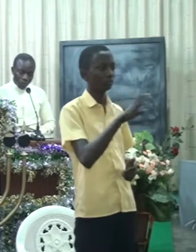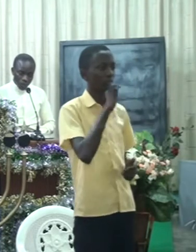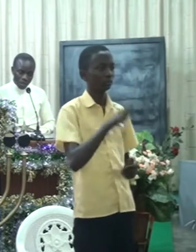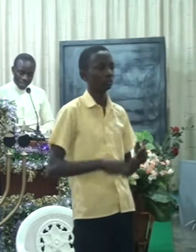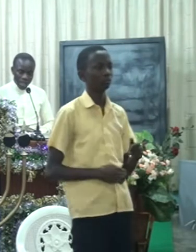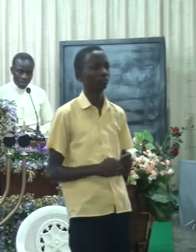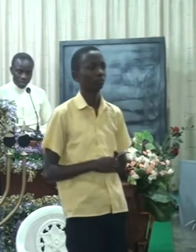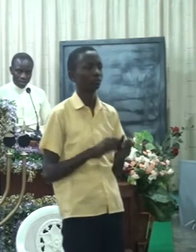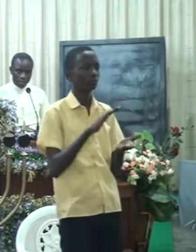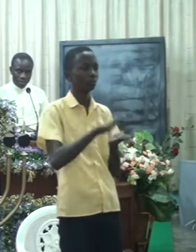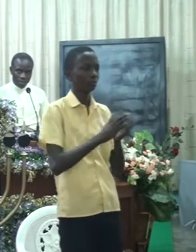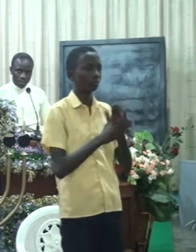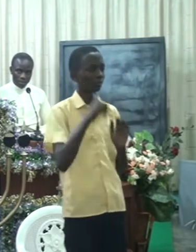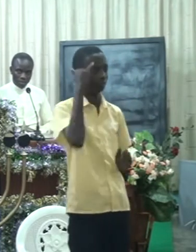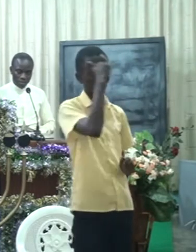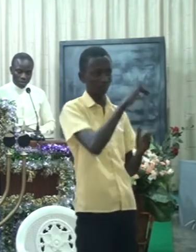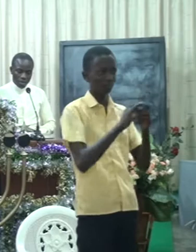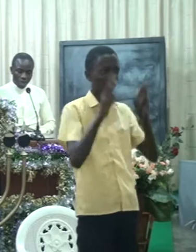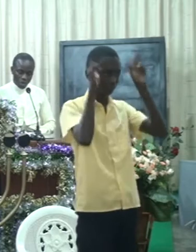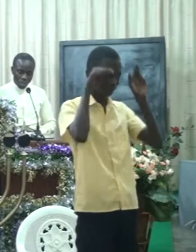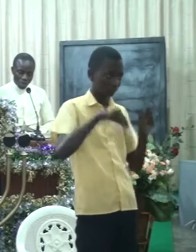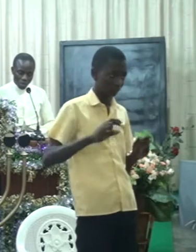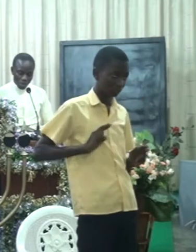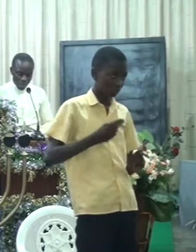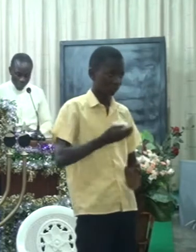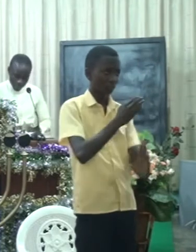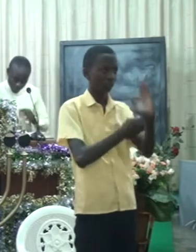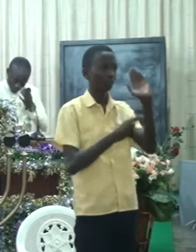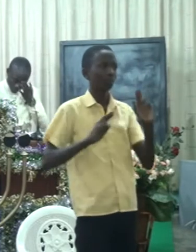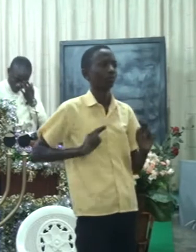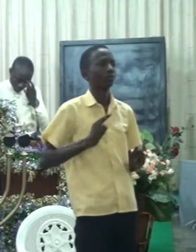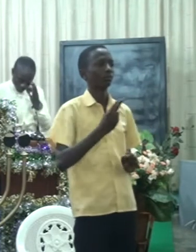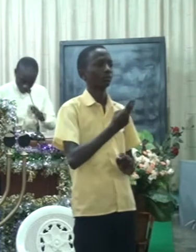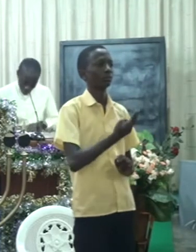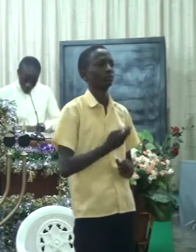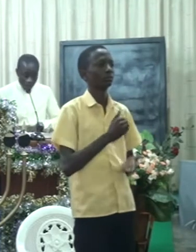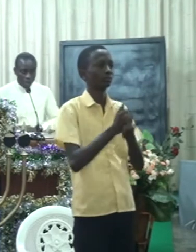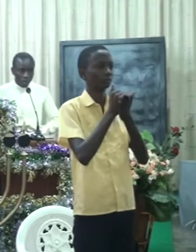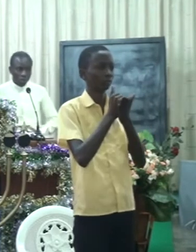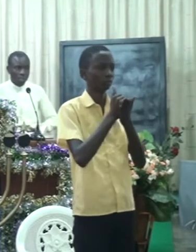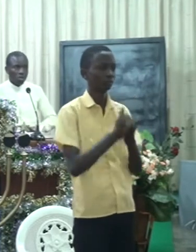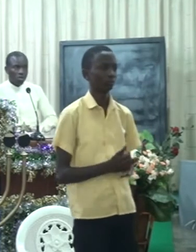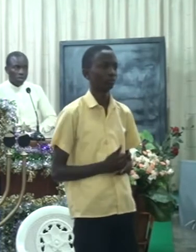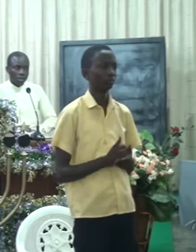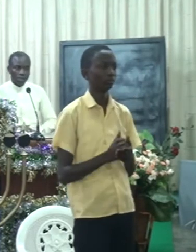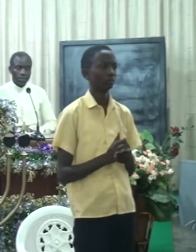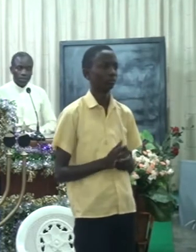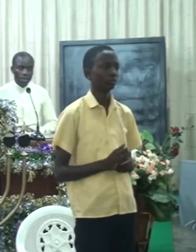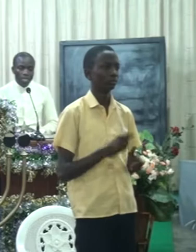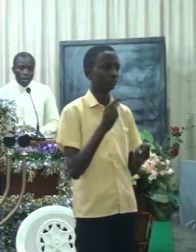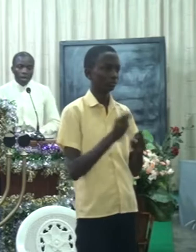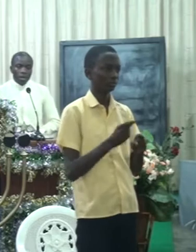devenu fou des diables. Que notre Dieu nous aide. Que notre Dieu